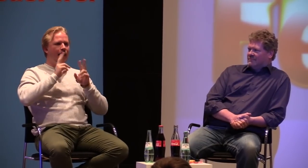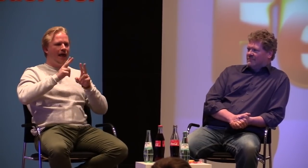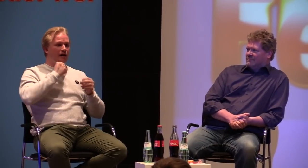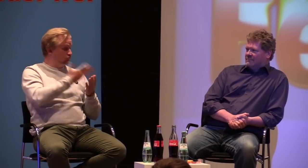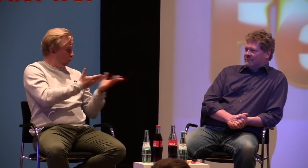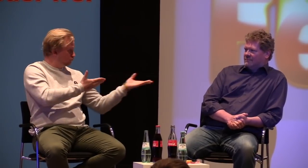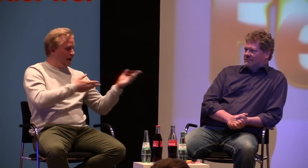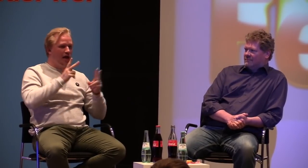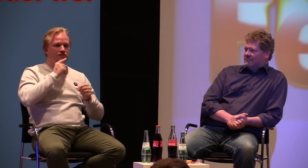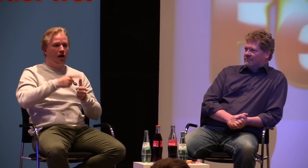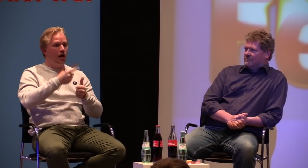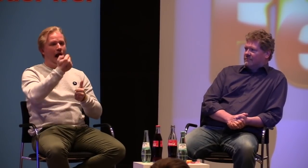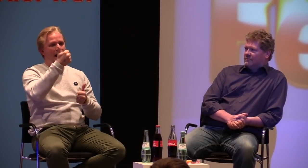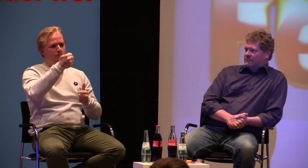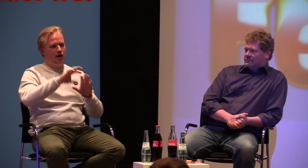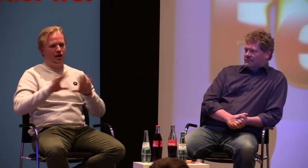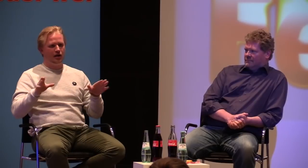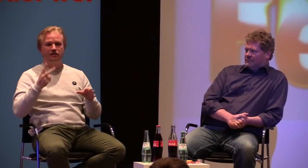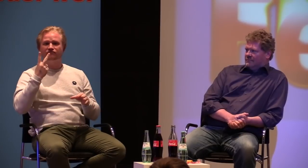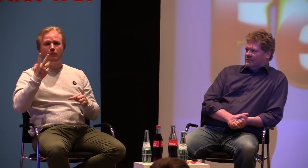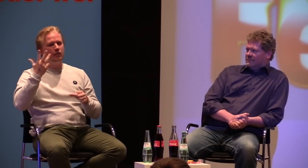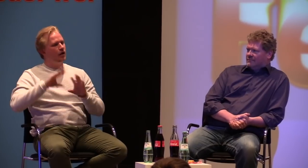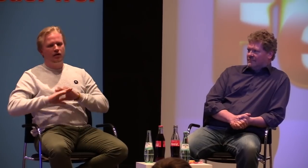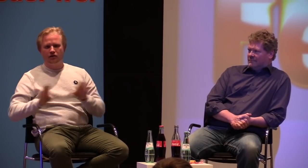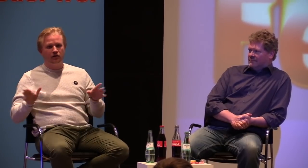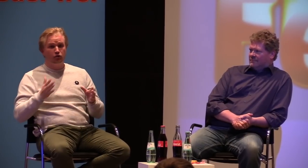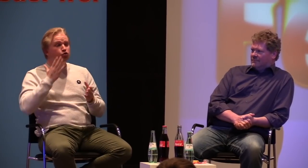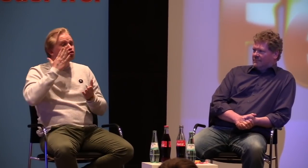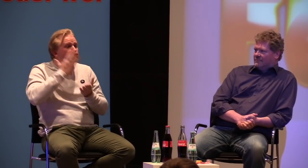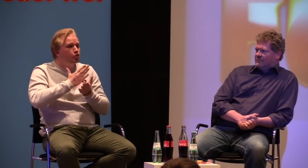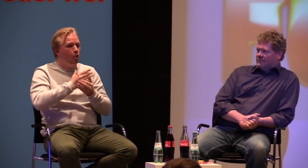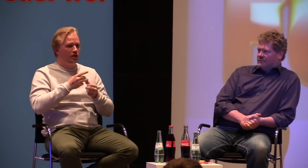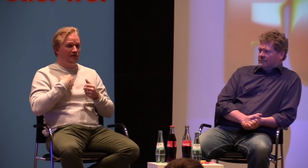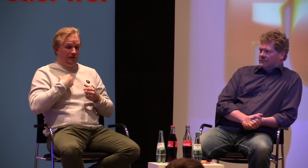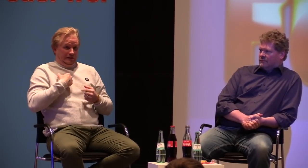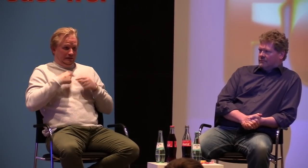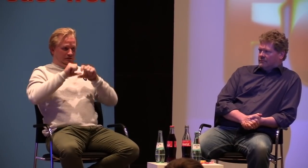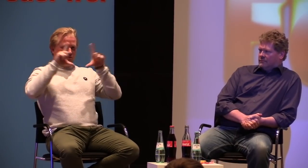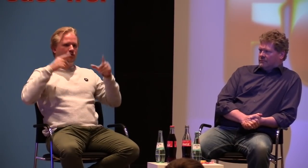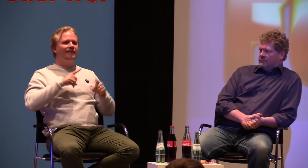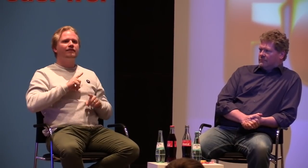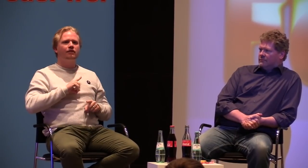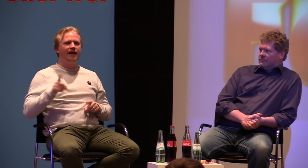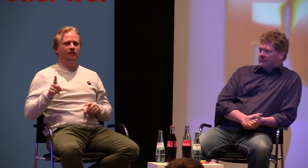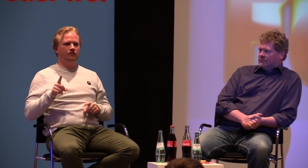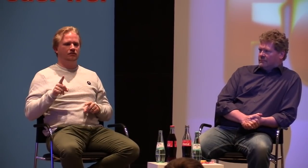das ist ja das, was du gerade sagst mit dieser Bequemlichkeit, dass man schon sagt, okay, ich lasse die anderen Leute für mich machen.